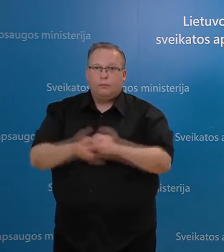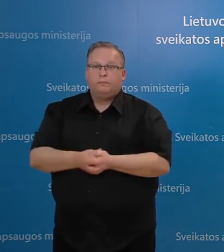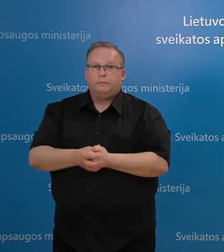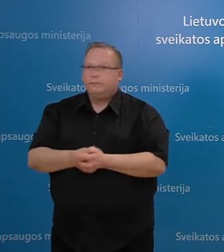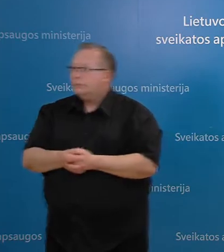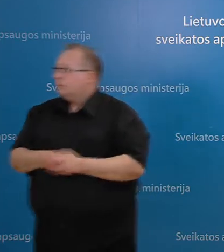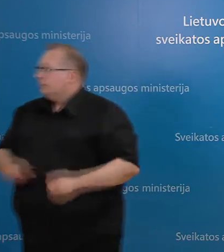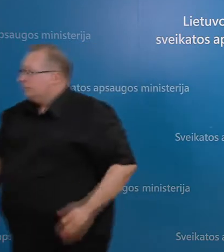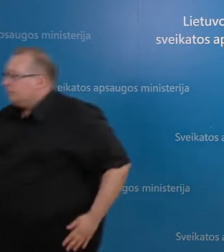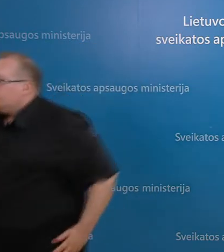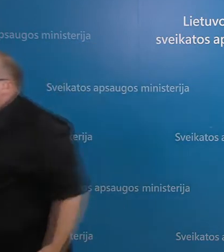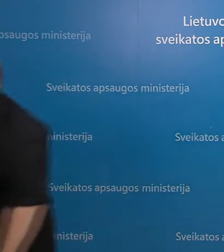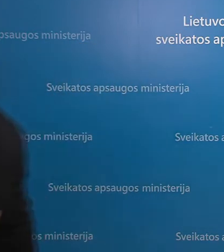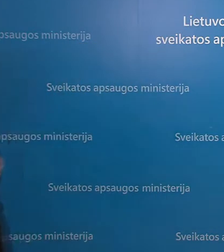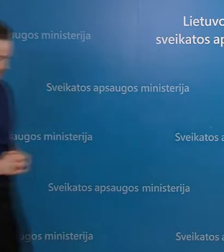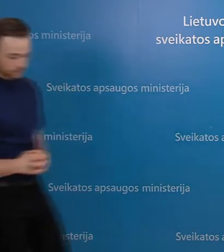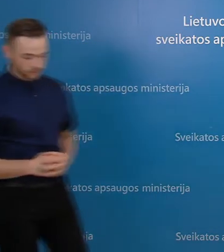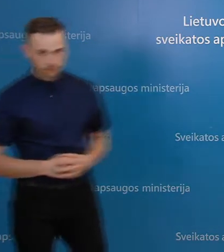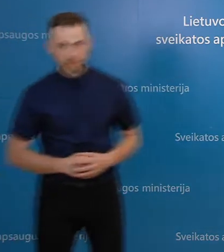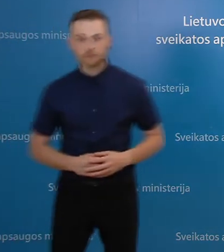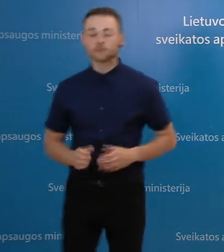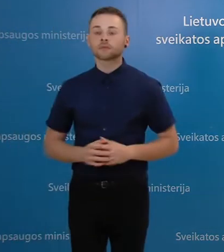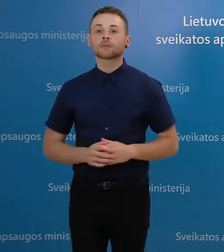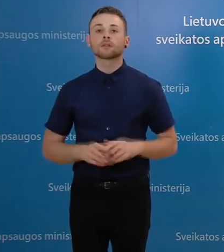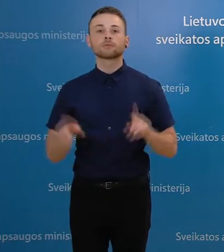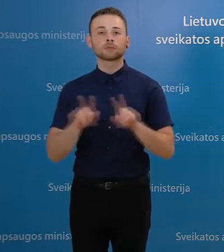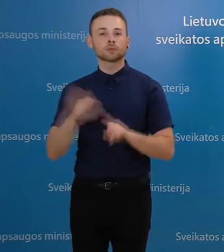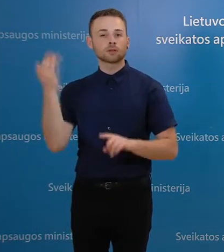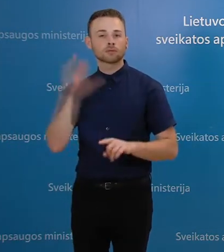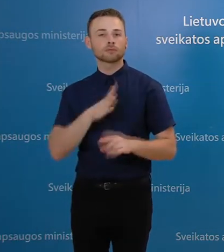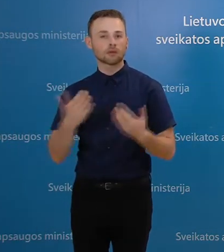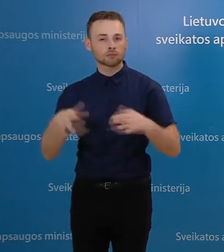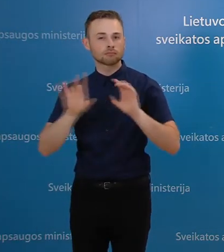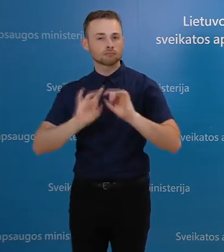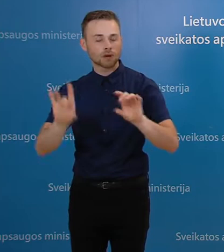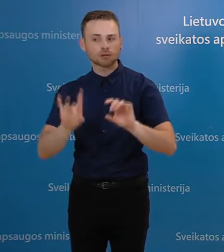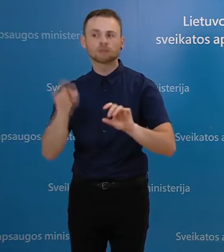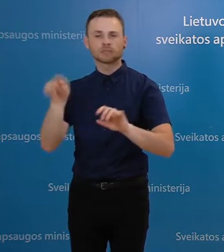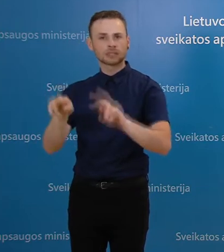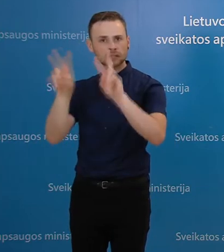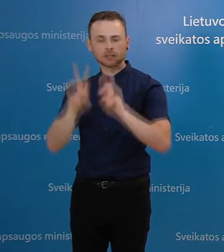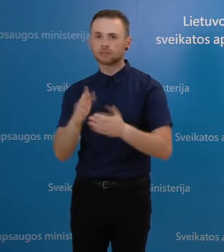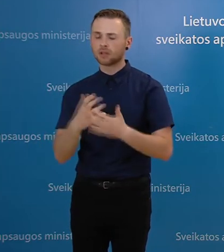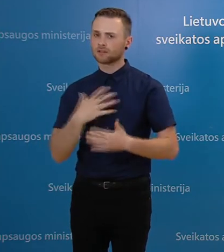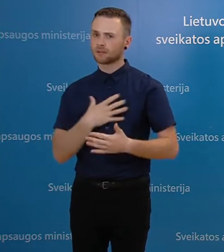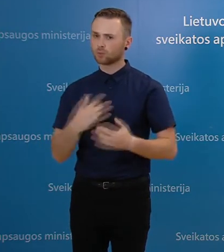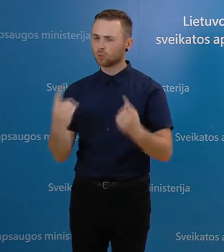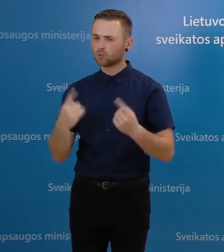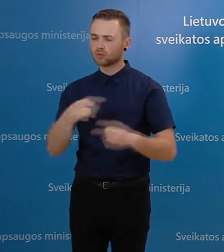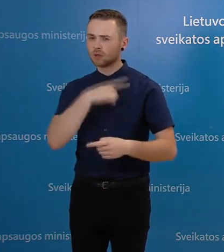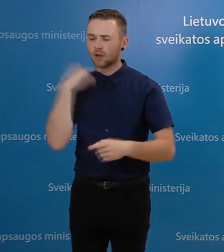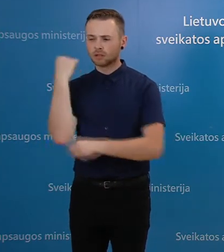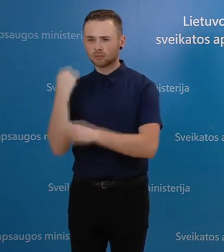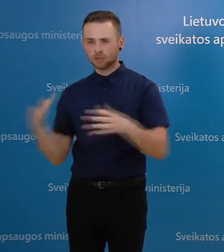Taip pat, kaip aš jau irgi kažkur minėjau, šis tyrimas reikalauja ypatingai didelių epidemiologų pastangų, labai